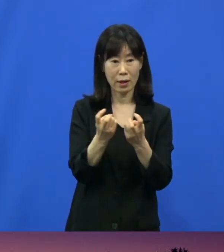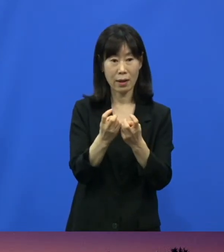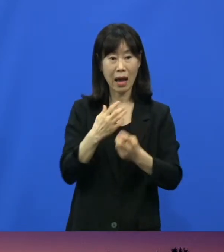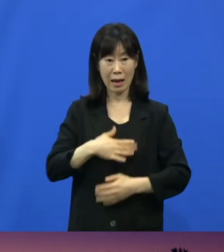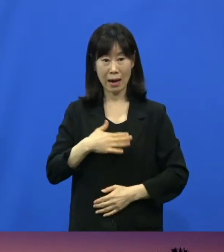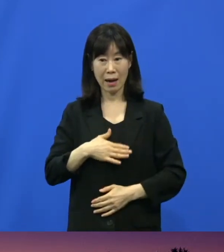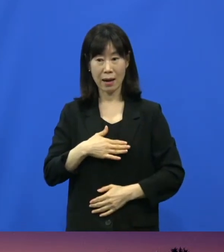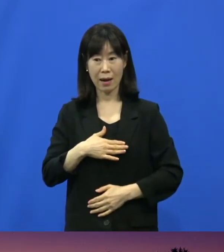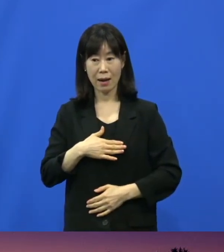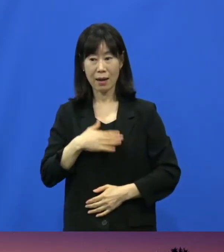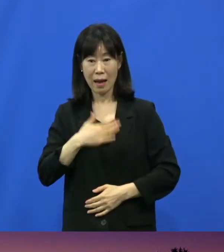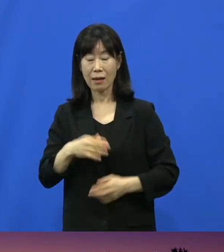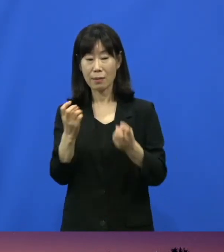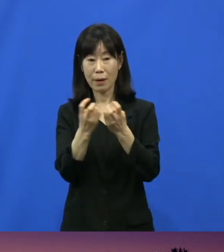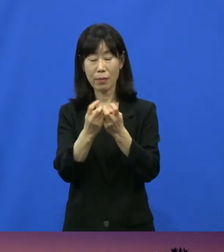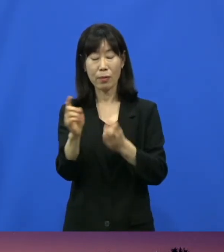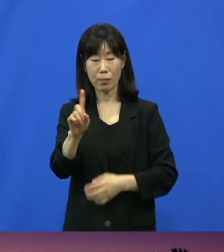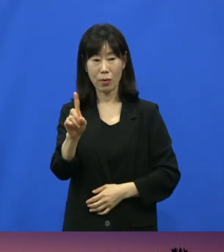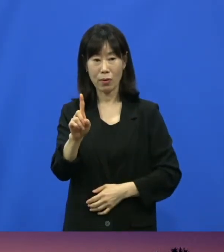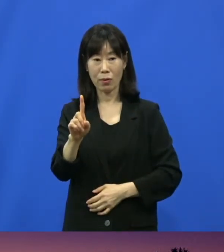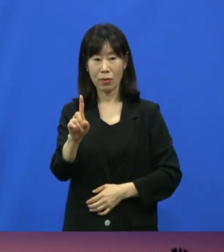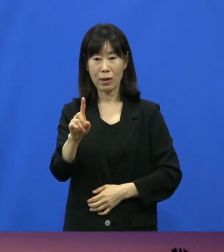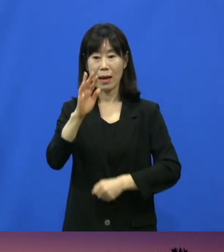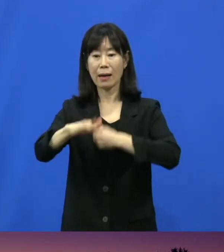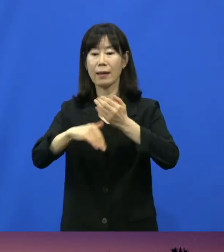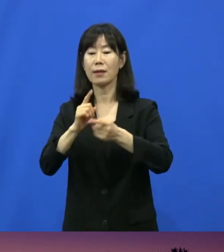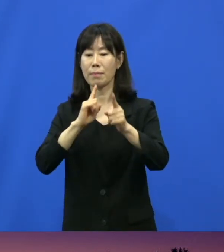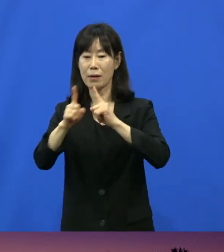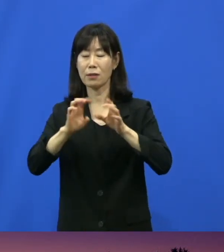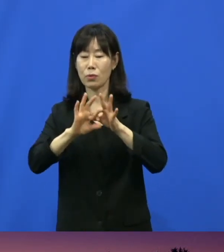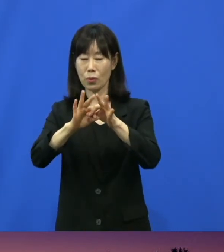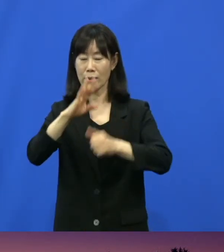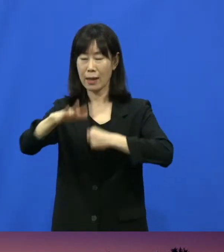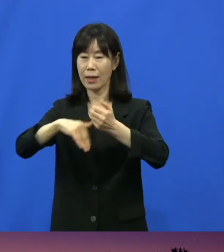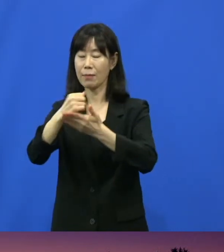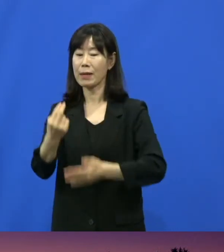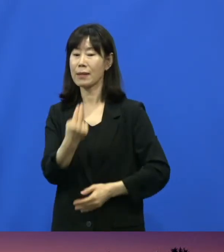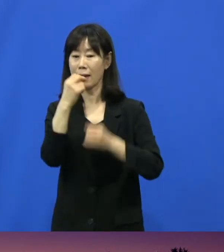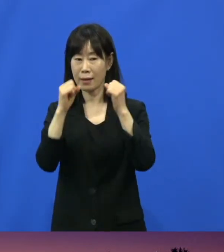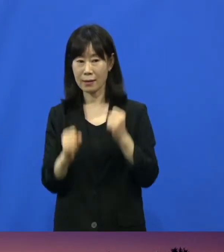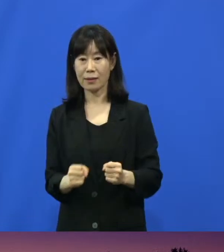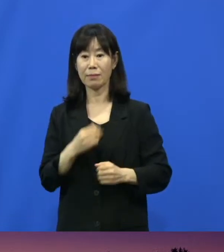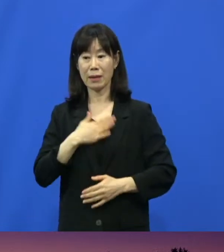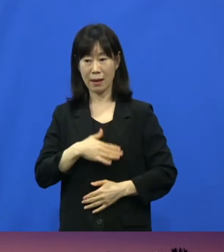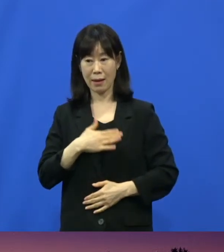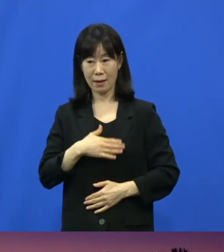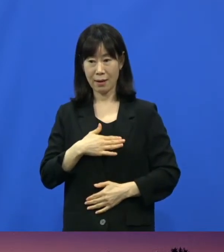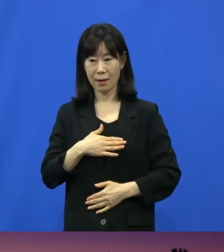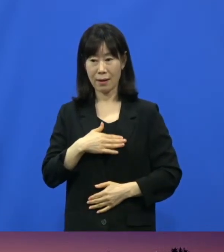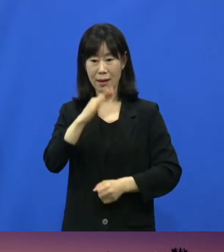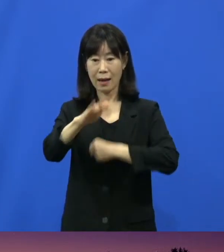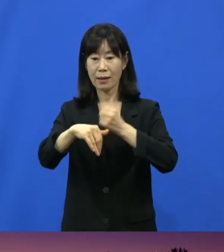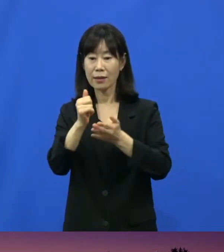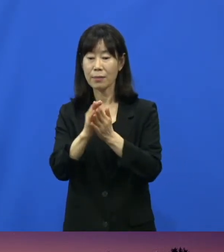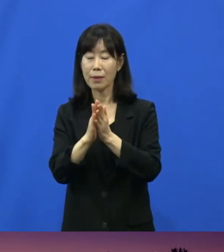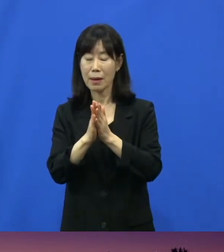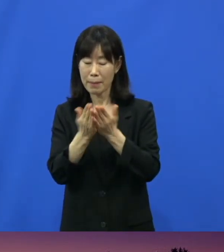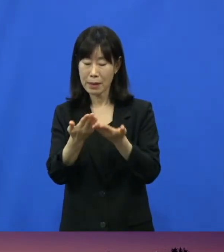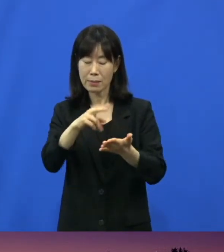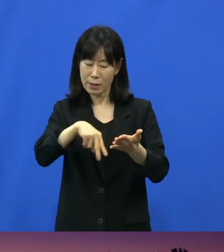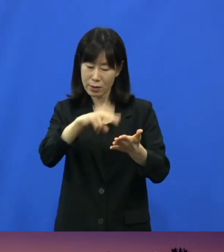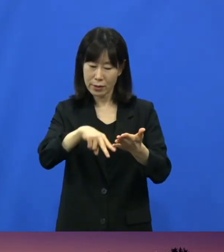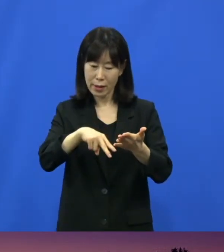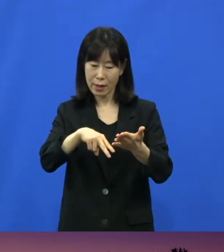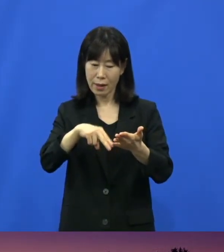살아있는 말씀이 우리의 영혼에 힘을 막 불어넣어주는 거죠. 말씀을 듣는 가운데 막 살아나는 겁니다. 여러분 그